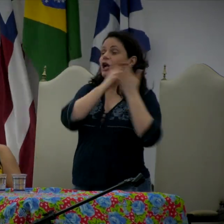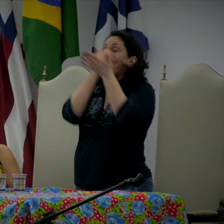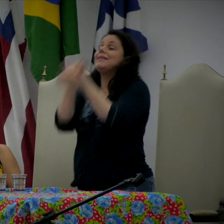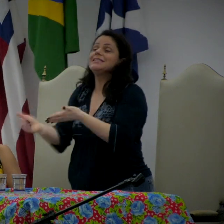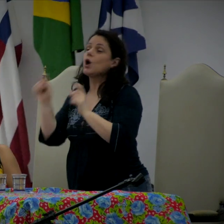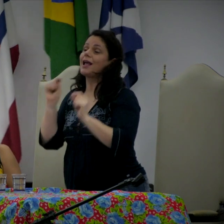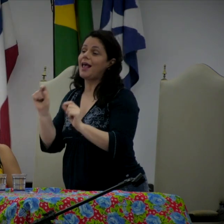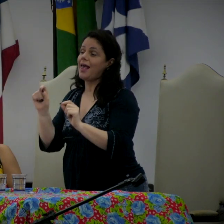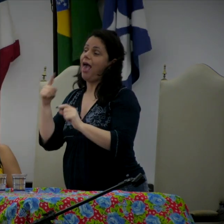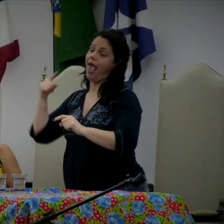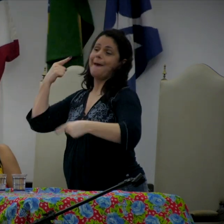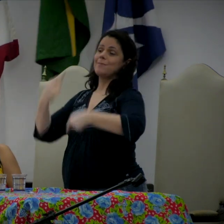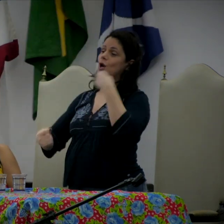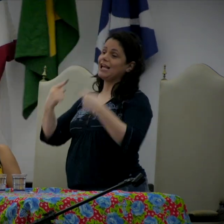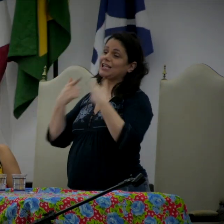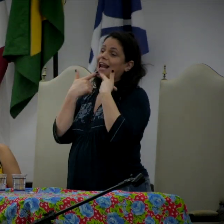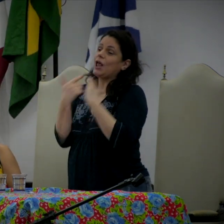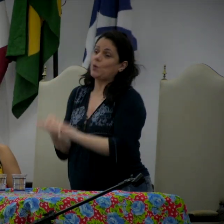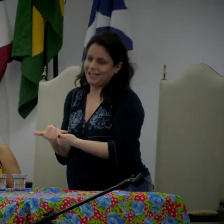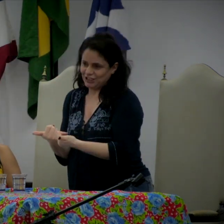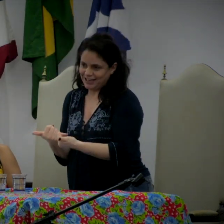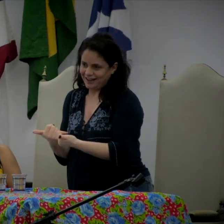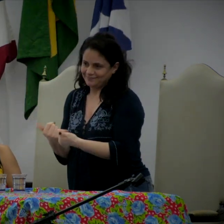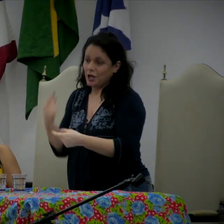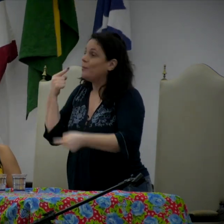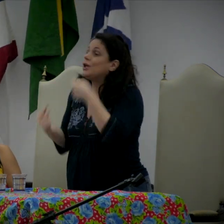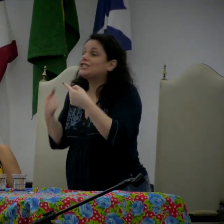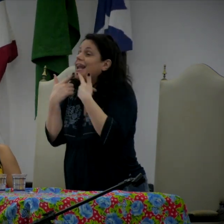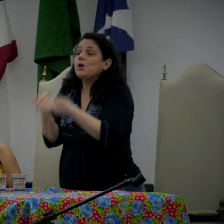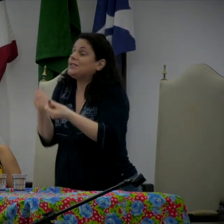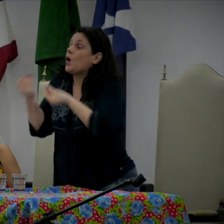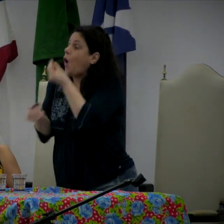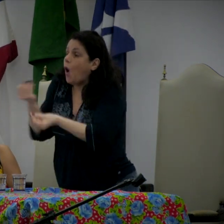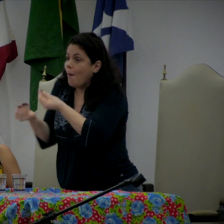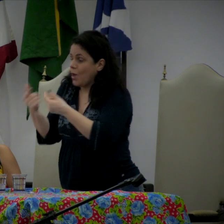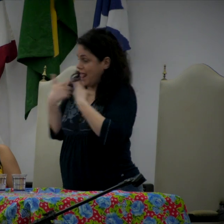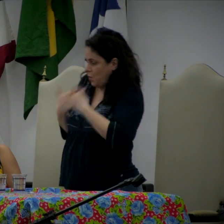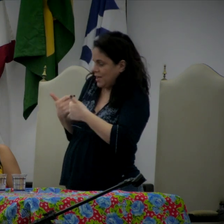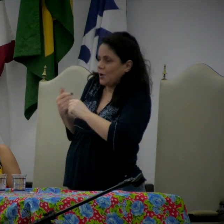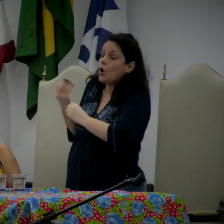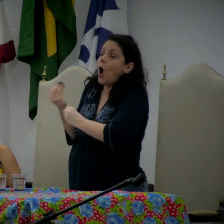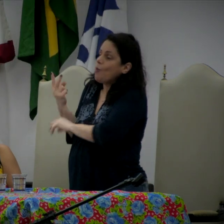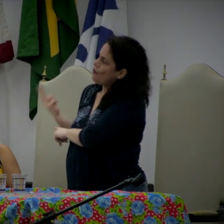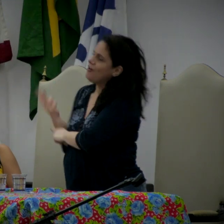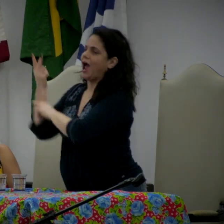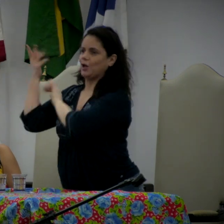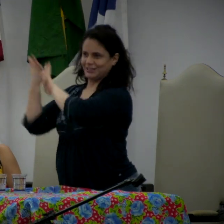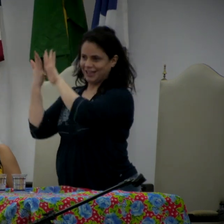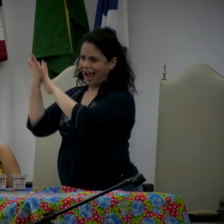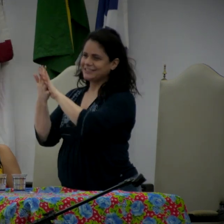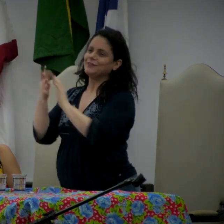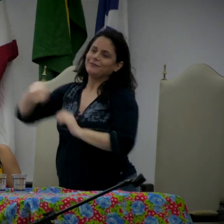se, no começo, a política linguística, nós não temos uma política